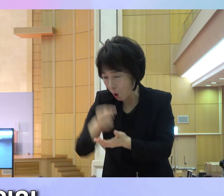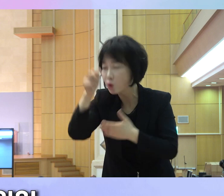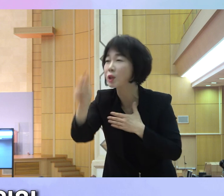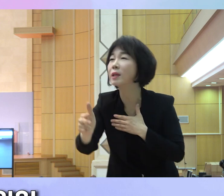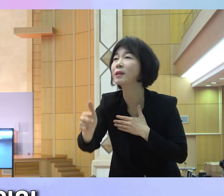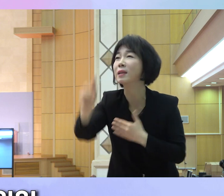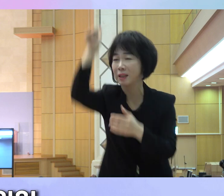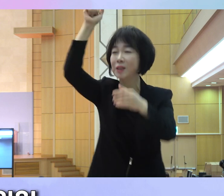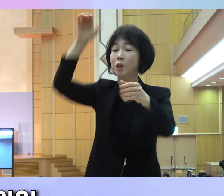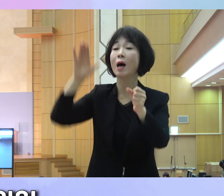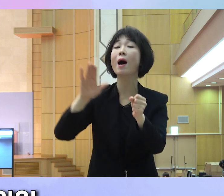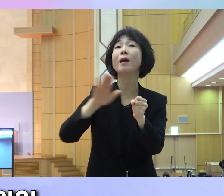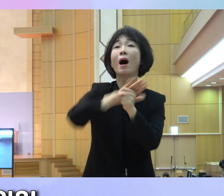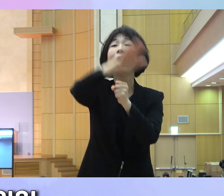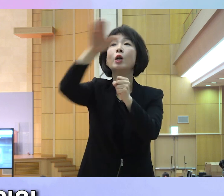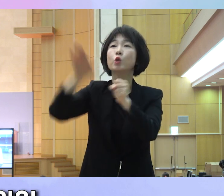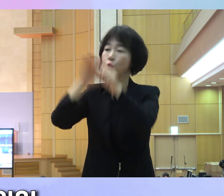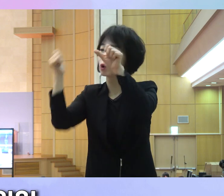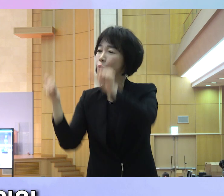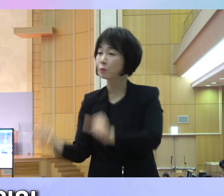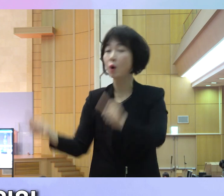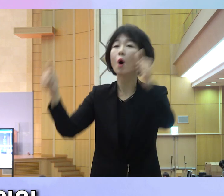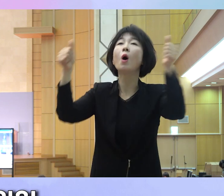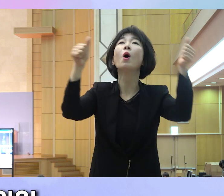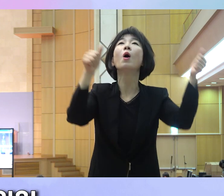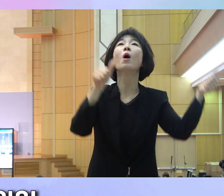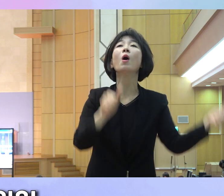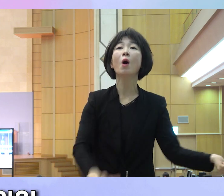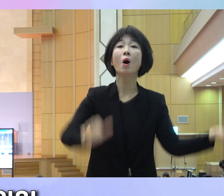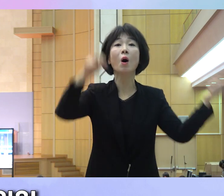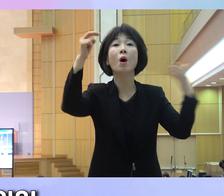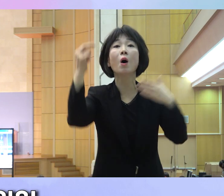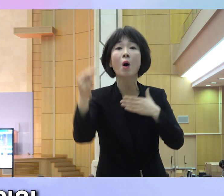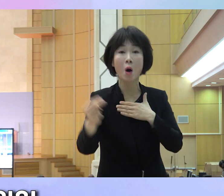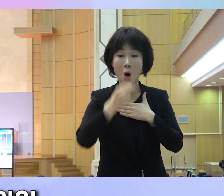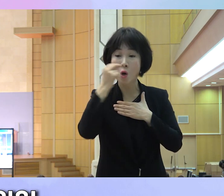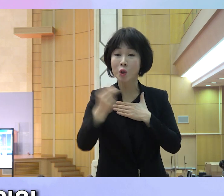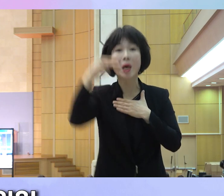다시 오실 그 사랑 죽음도